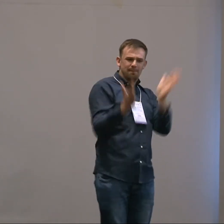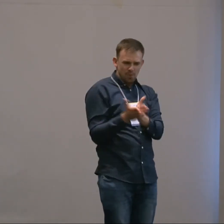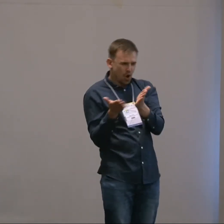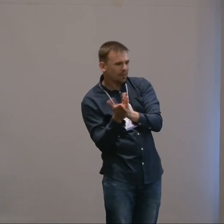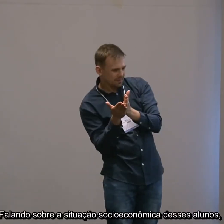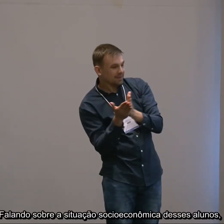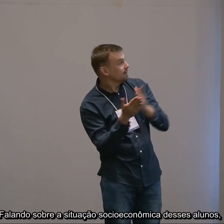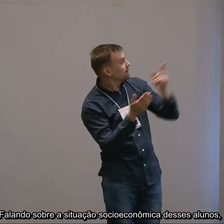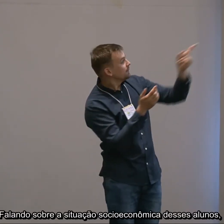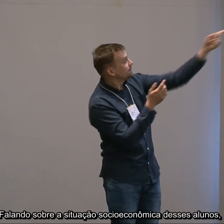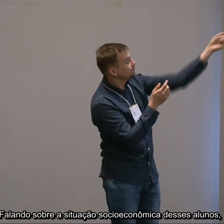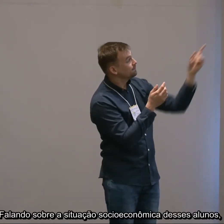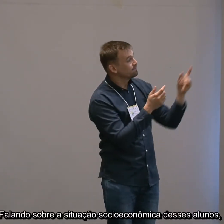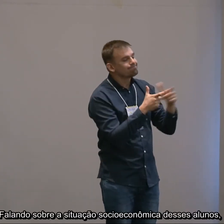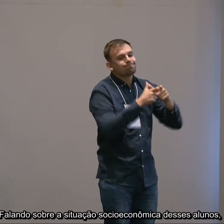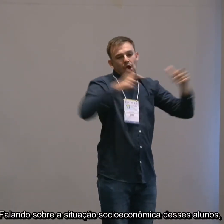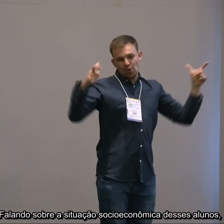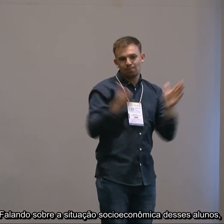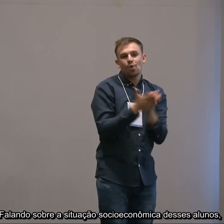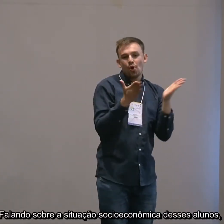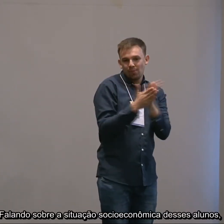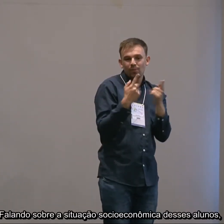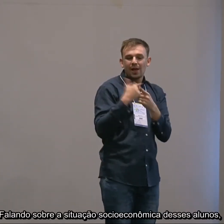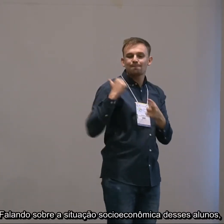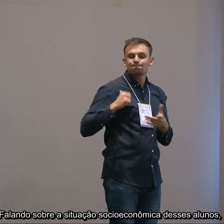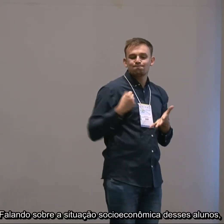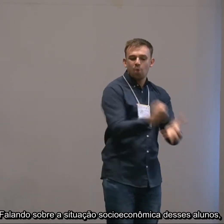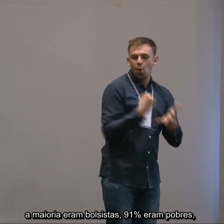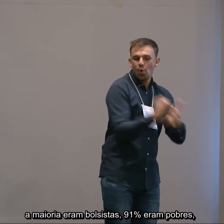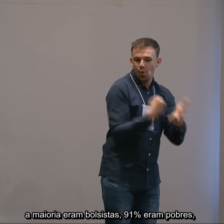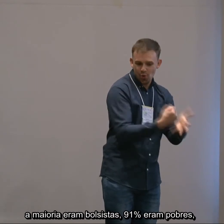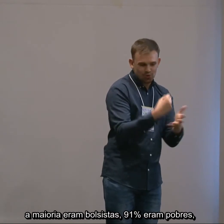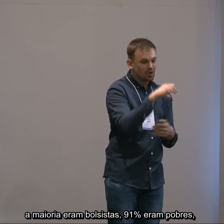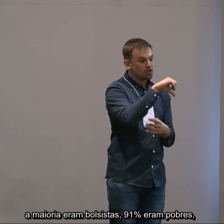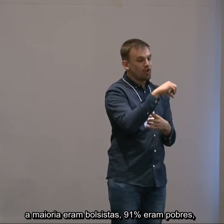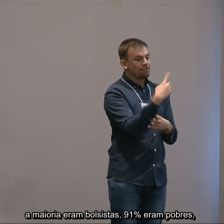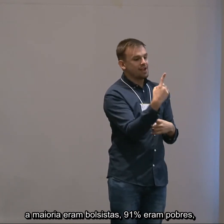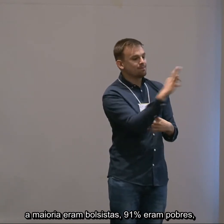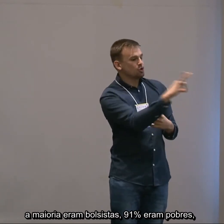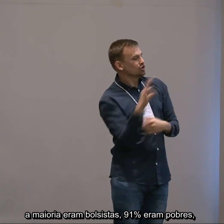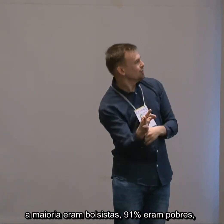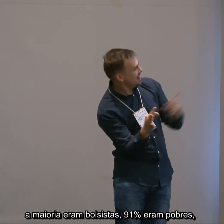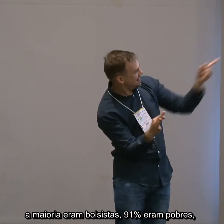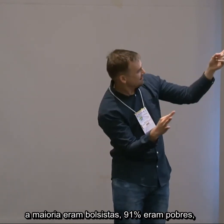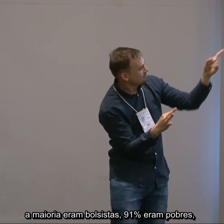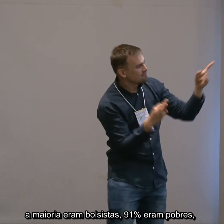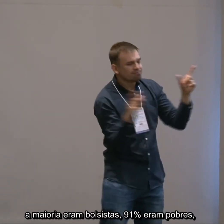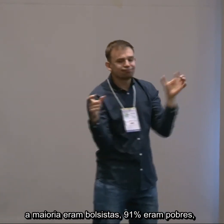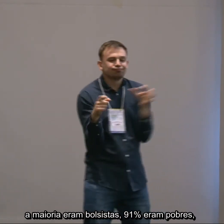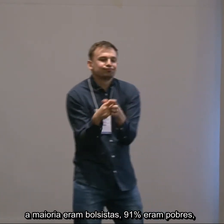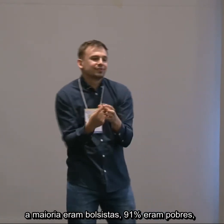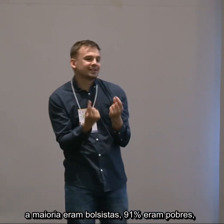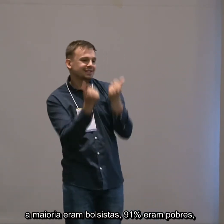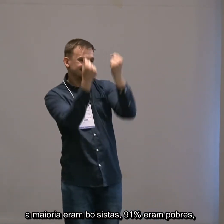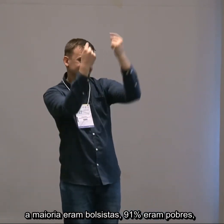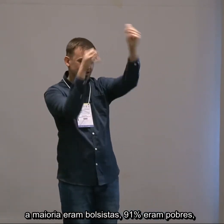falando sobre a situação socioeconômica desses alunos a maioria eram bolsistas 91% eram pobres